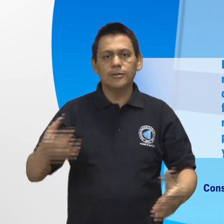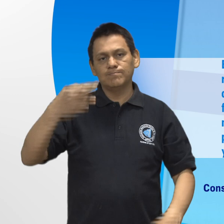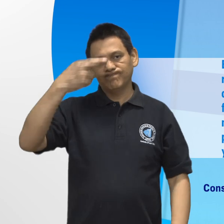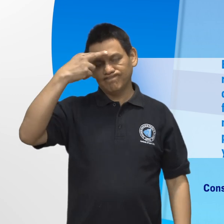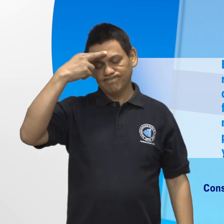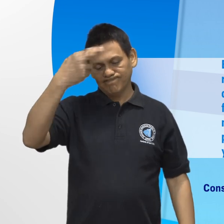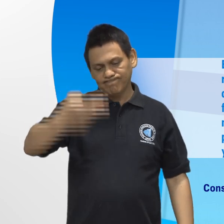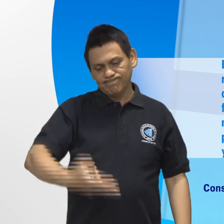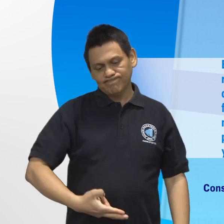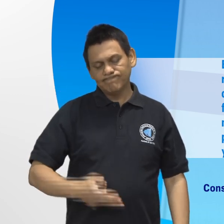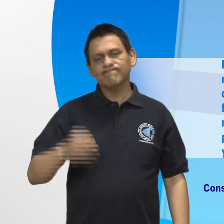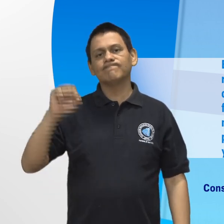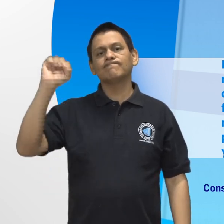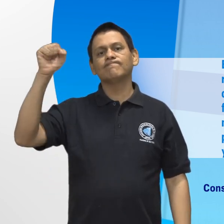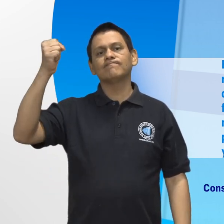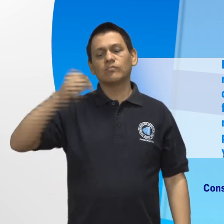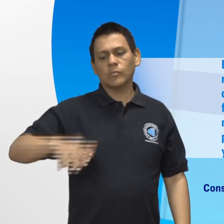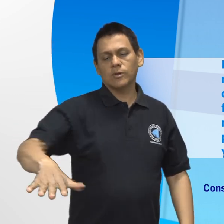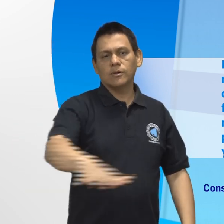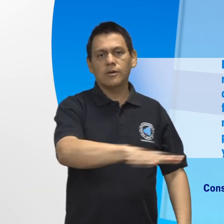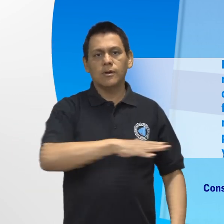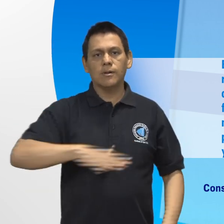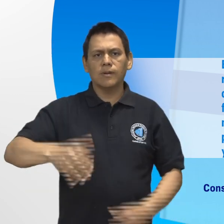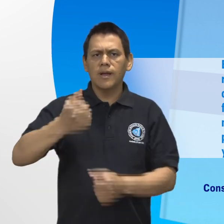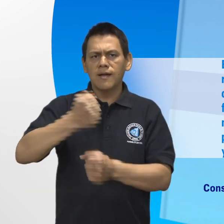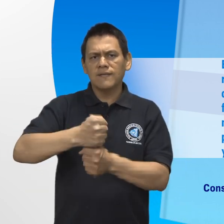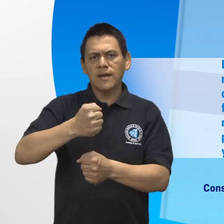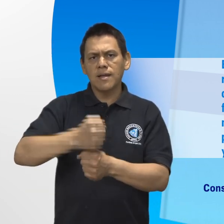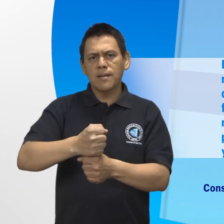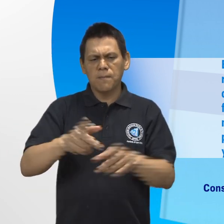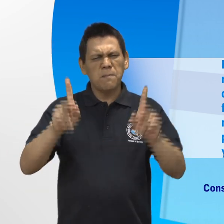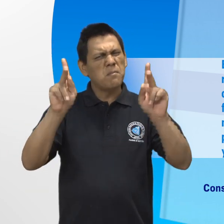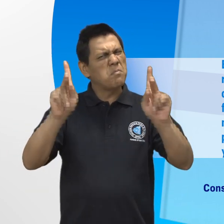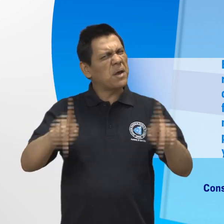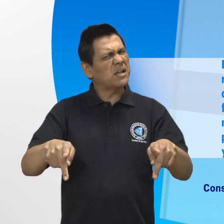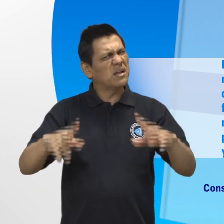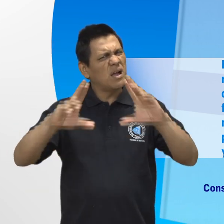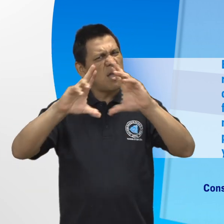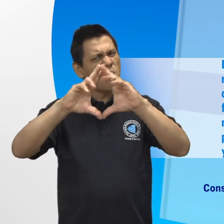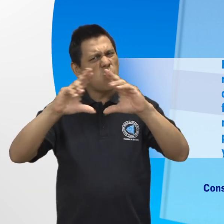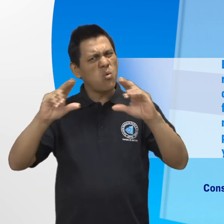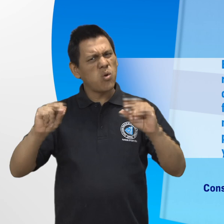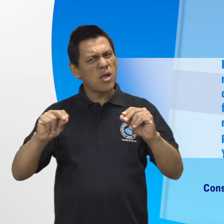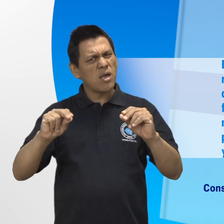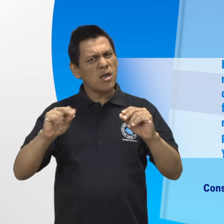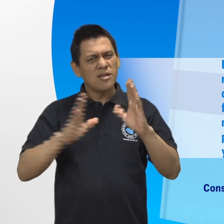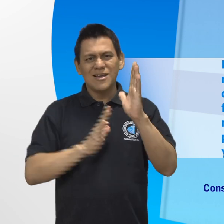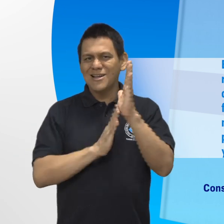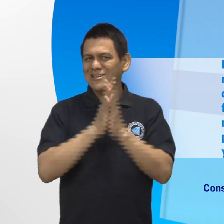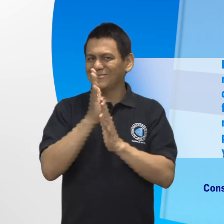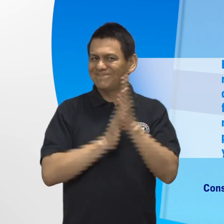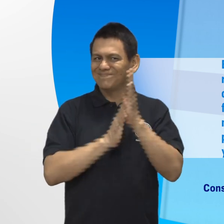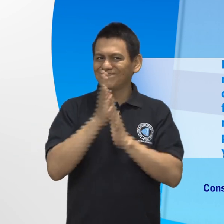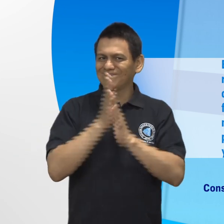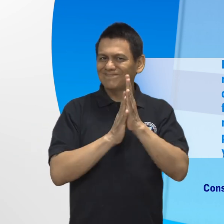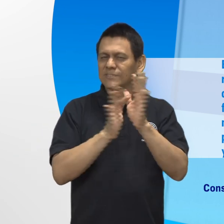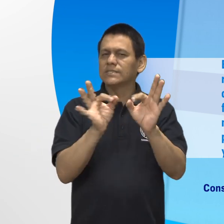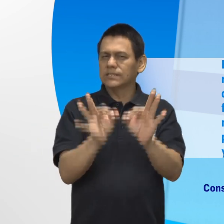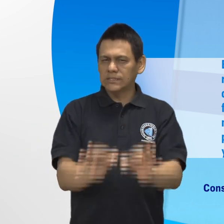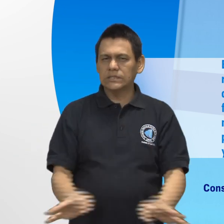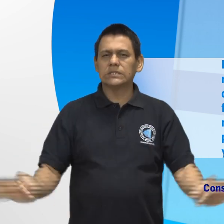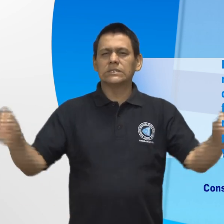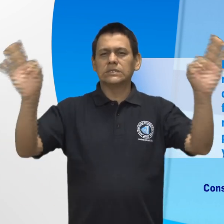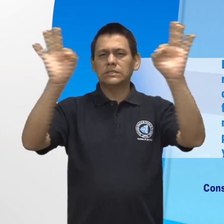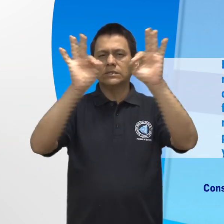El trabajo es un derecho y una responsabilidad social. El trabajo de los